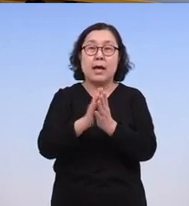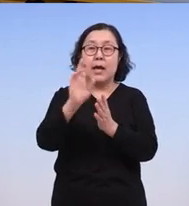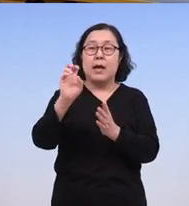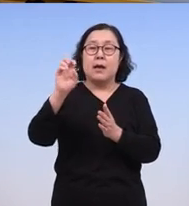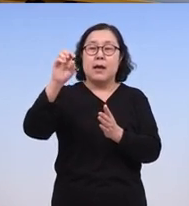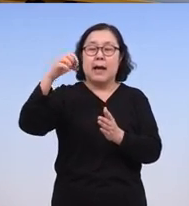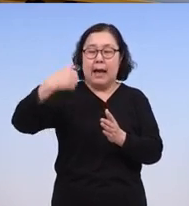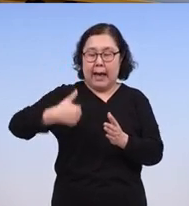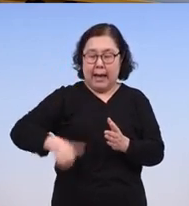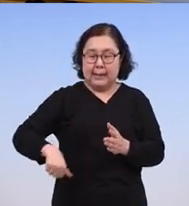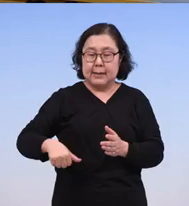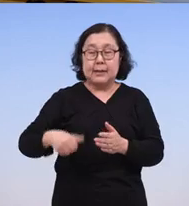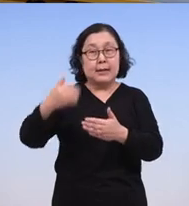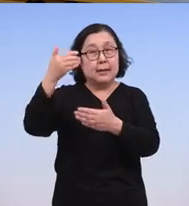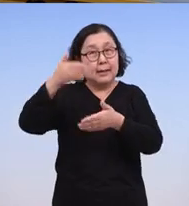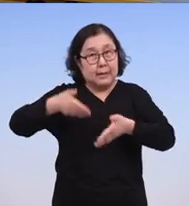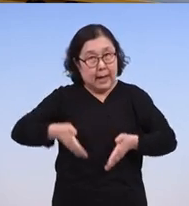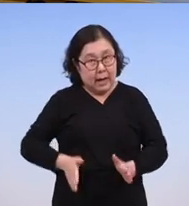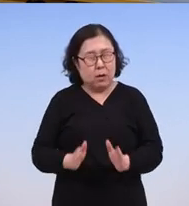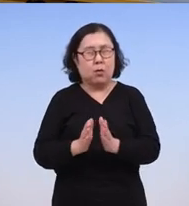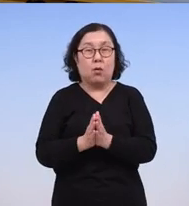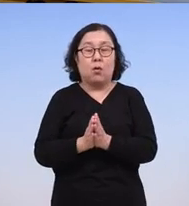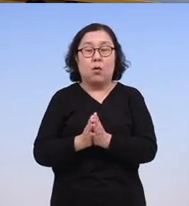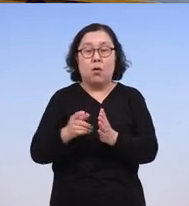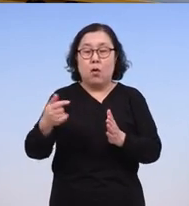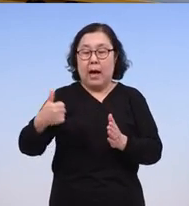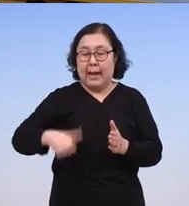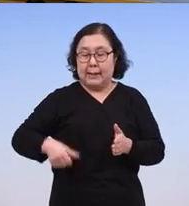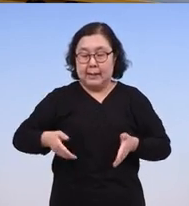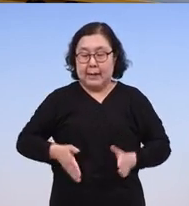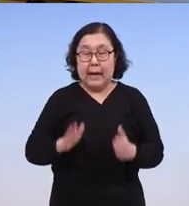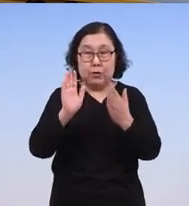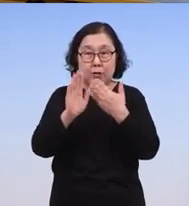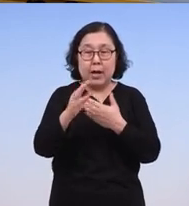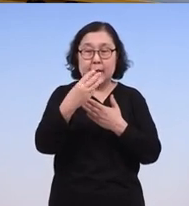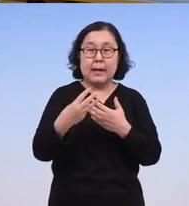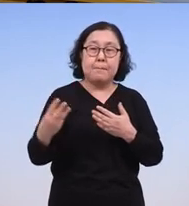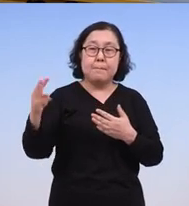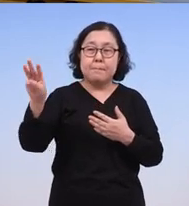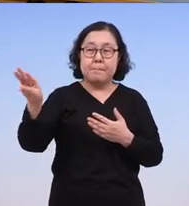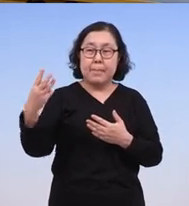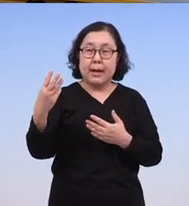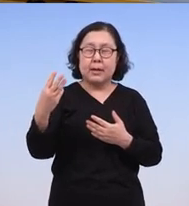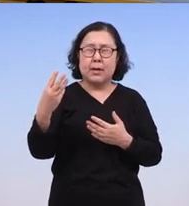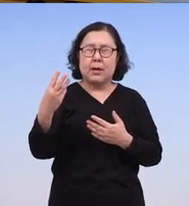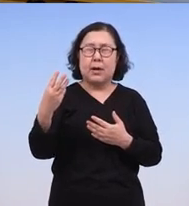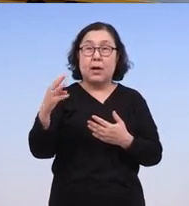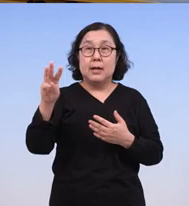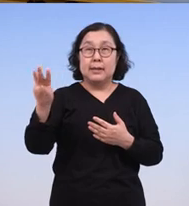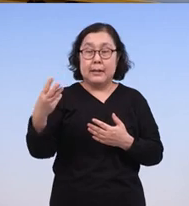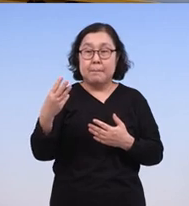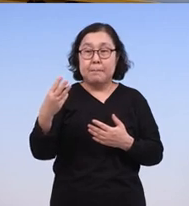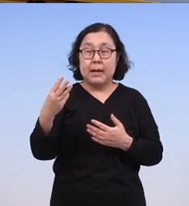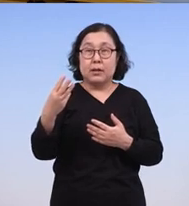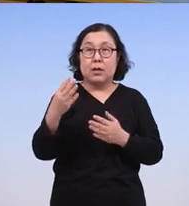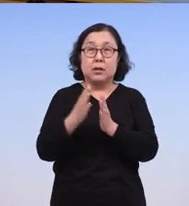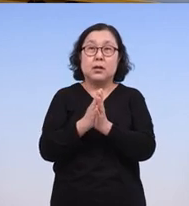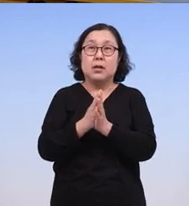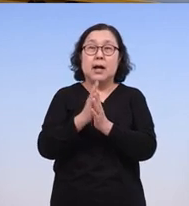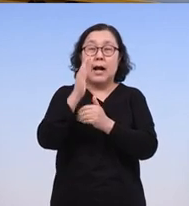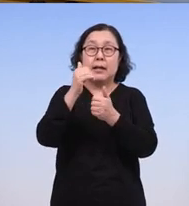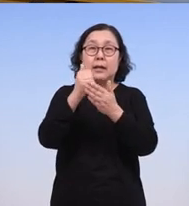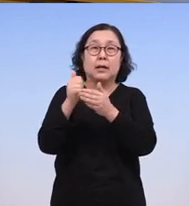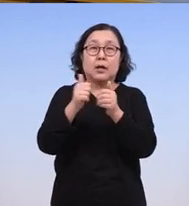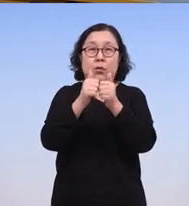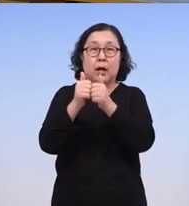65세에 무두셀라를 낳았고, 이 같은 패턴이죠. 무두셀라를 낳은 후 300년을 하나님과 동행하며 자녀들을 낳았으면 이